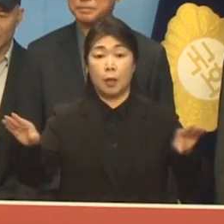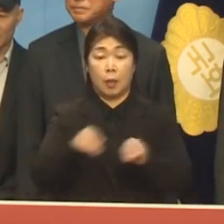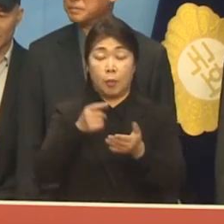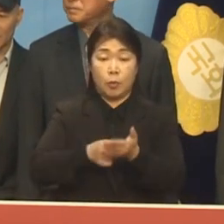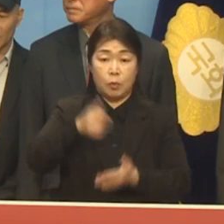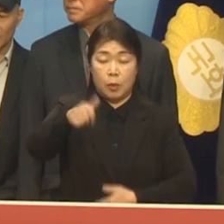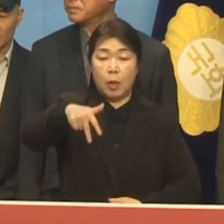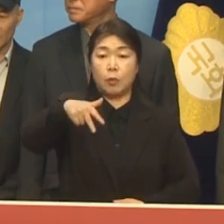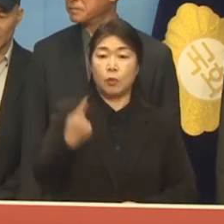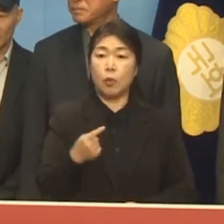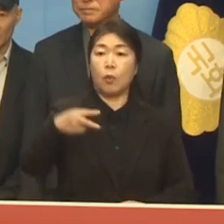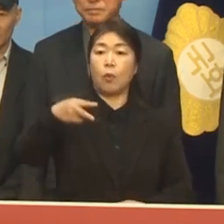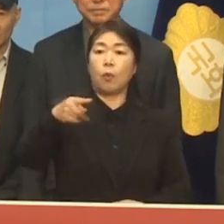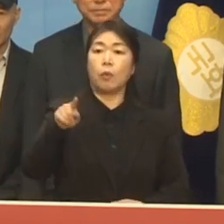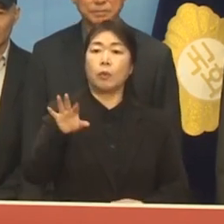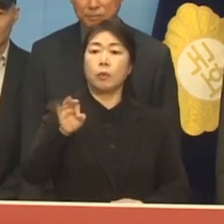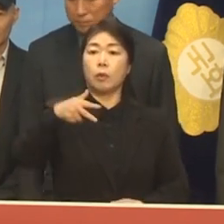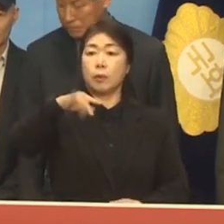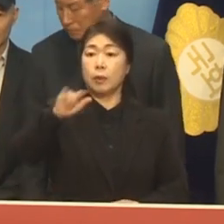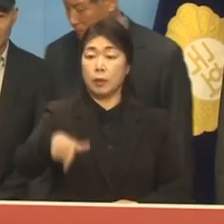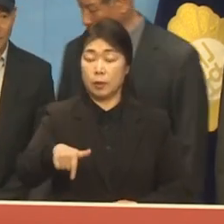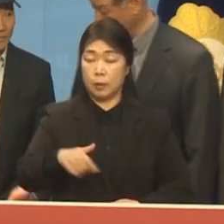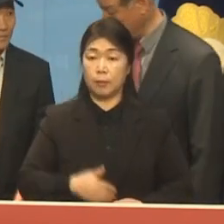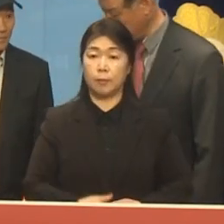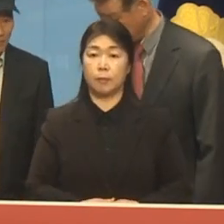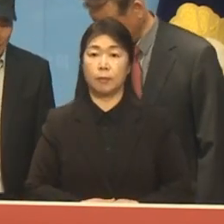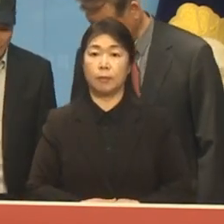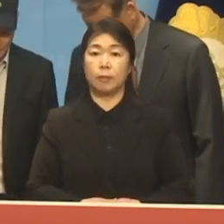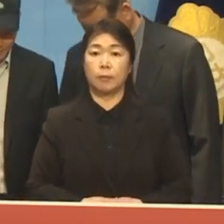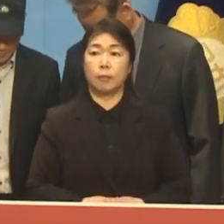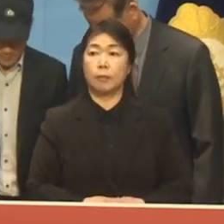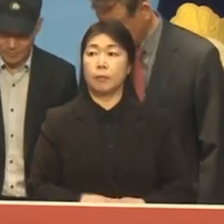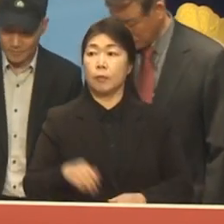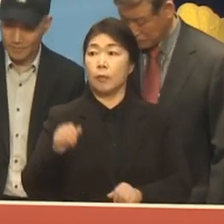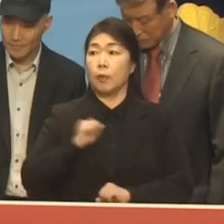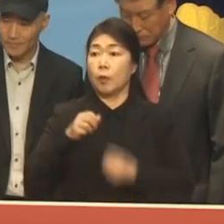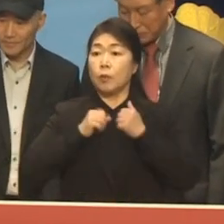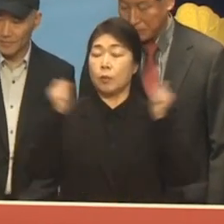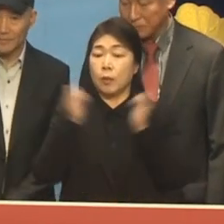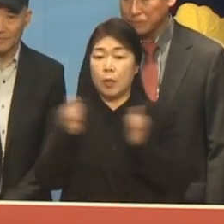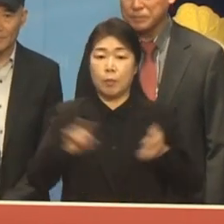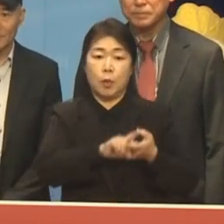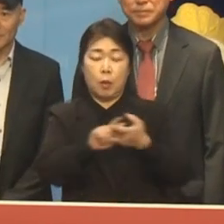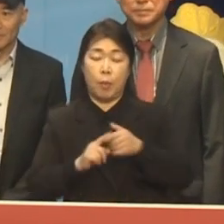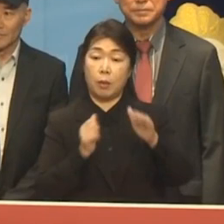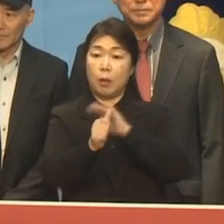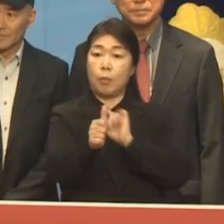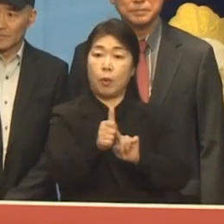사무총장 조성직님입니다. 예비역 대령인합회 대표